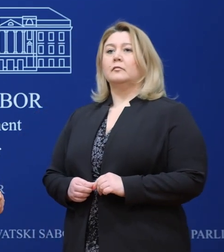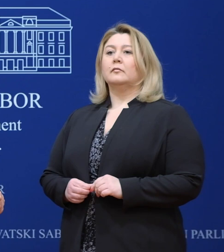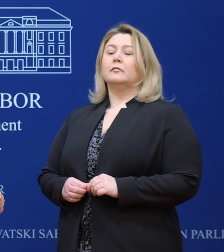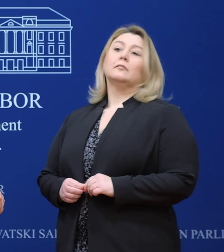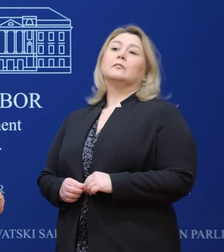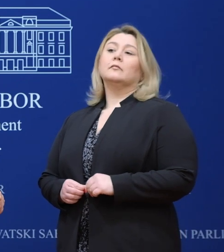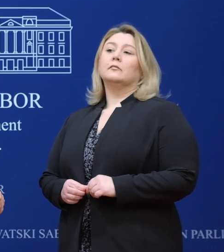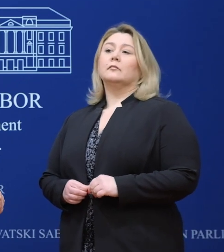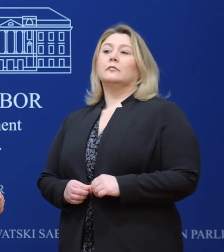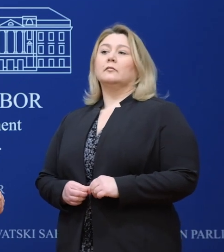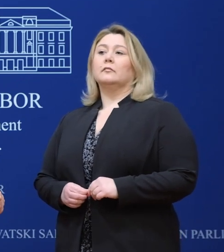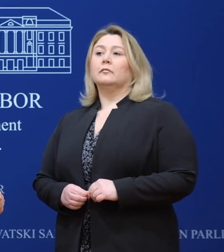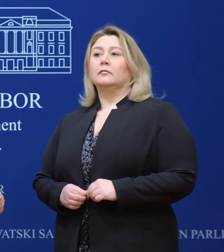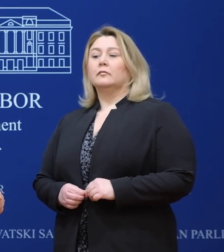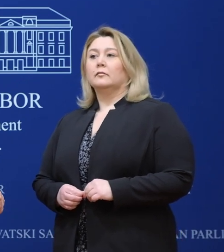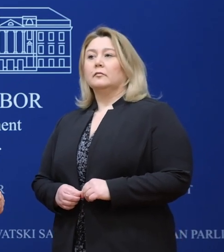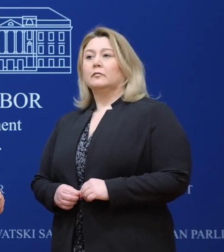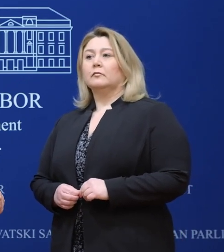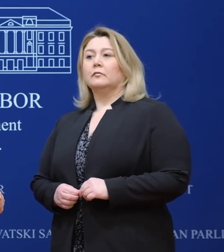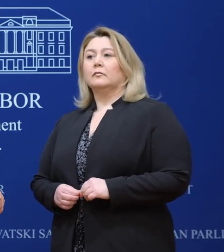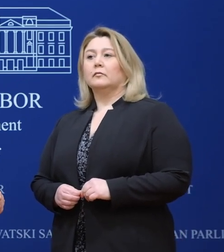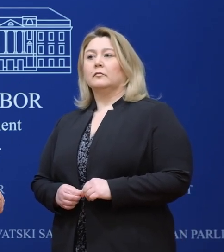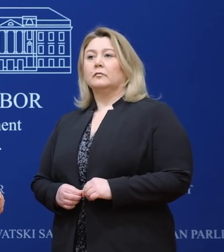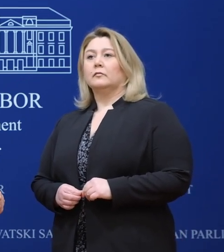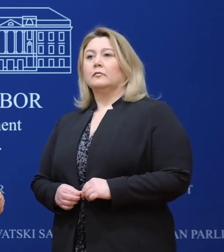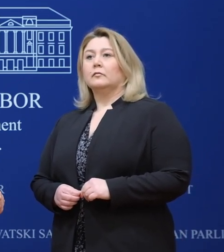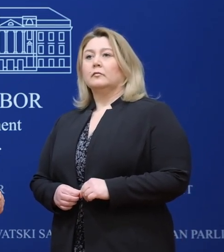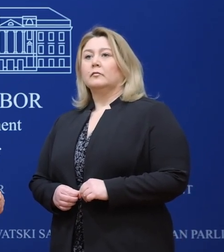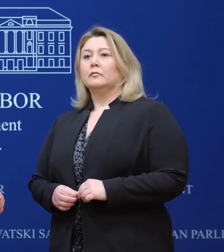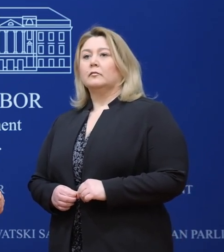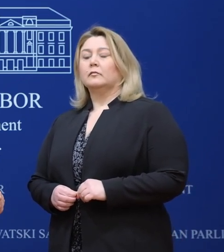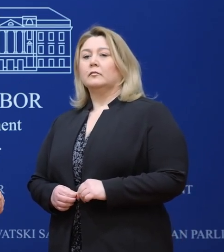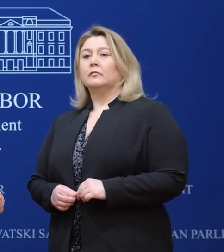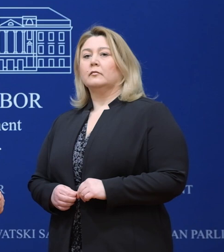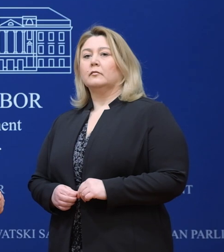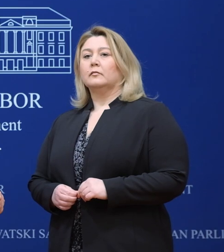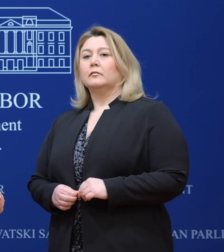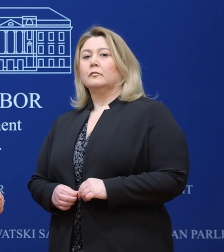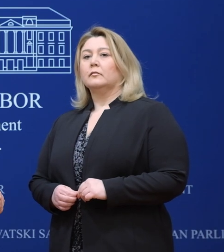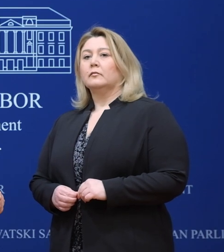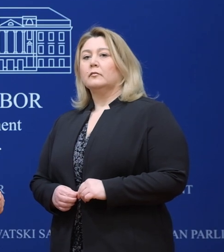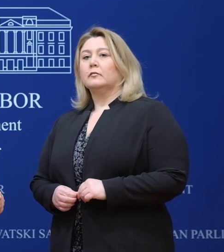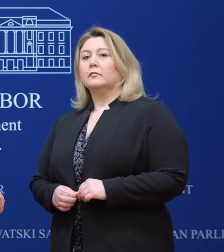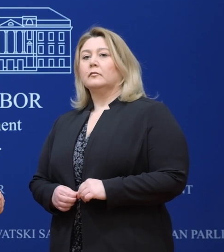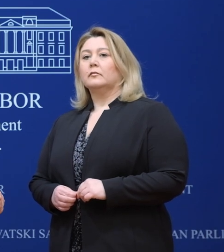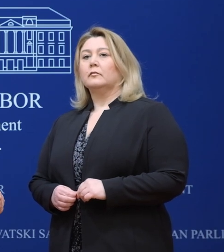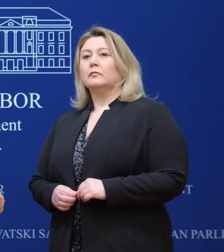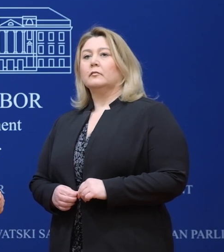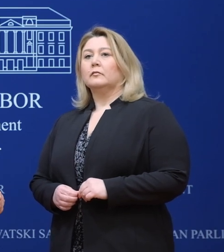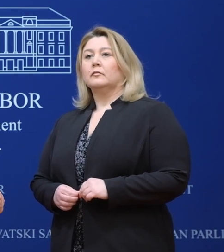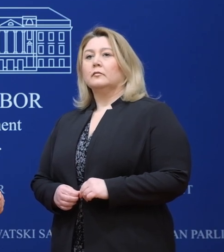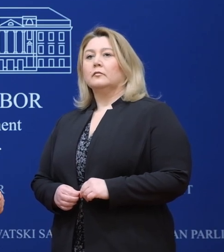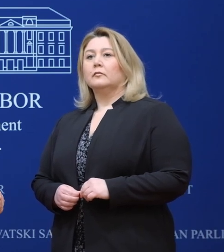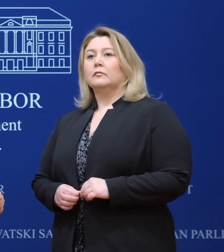koji je poslao kao obrazloženje, očitovanje na tu interpelaciju, se u tom službenom dokumentu koji ima ur